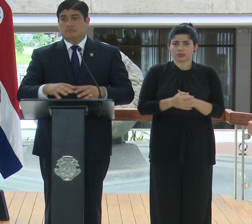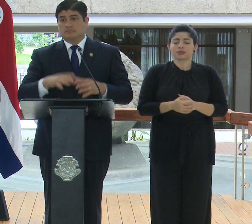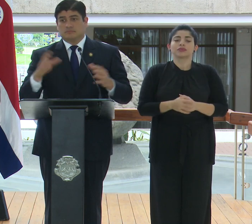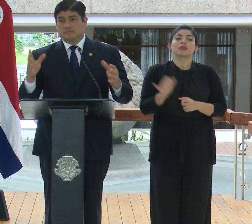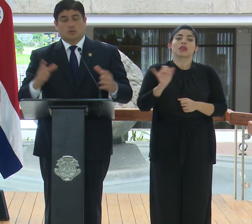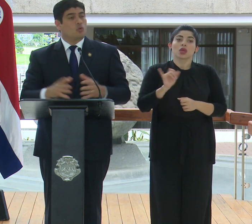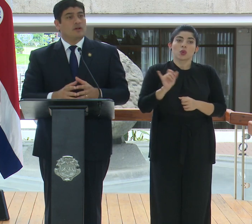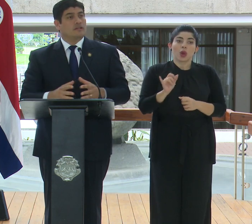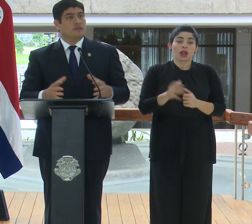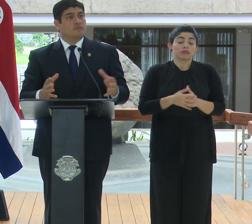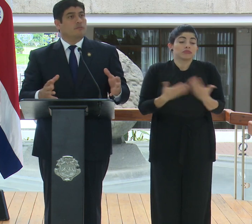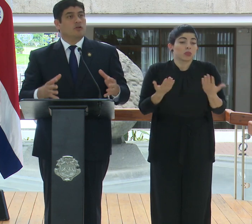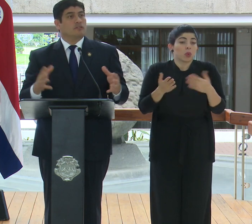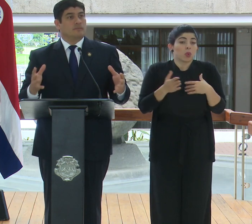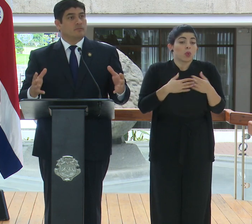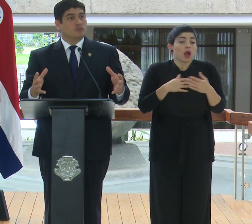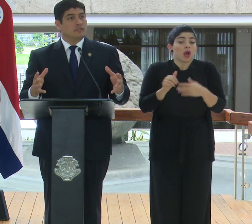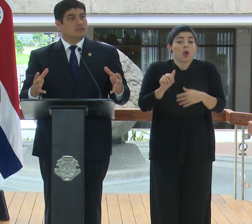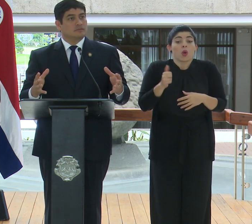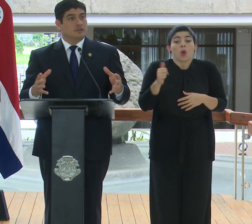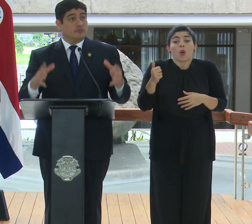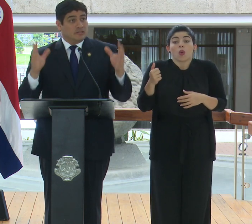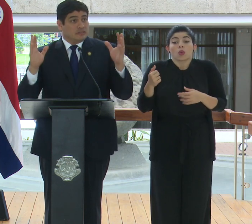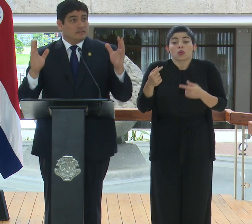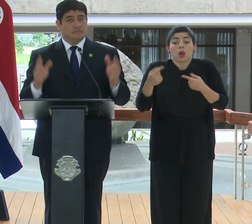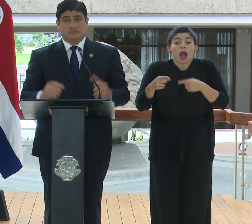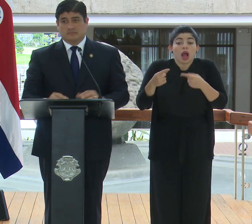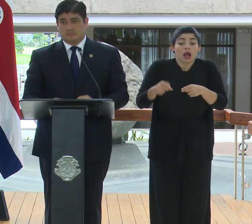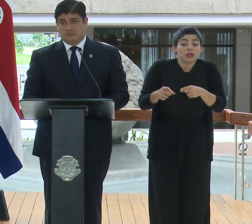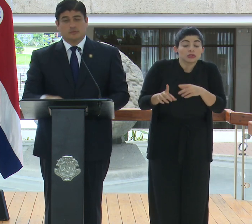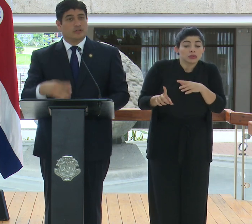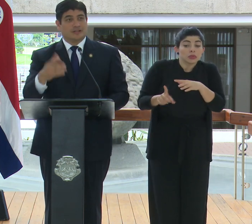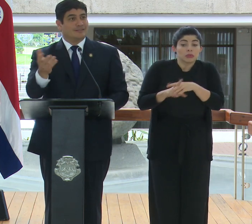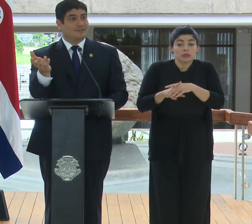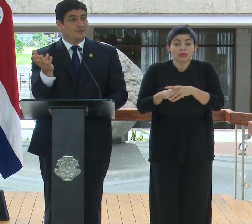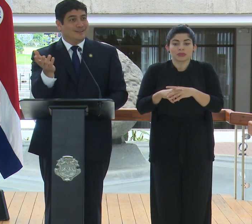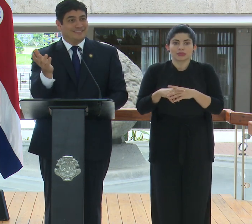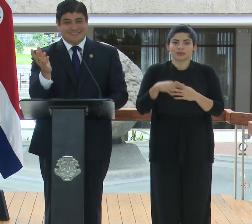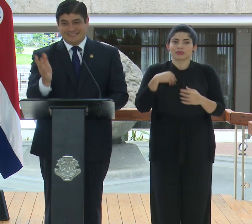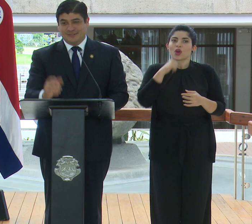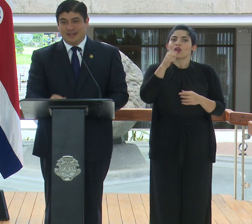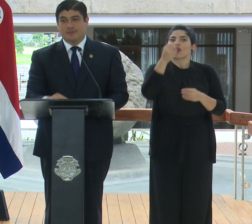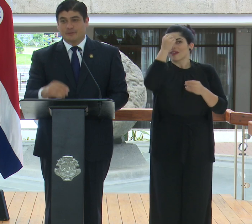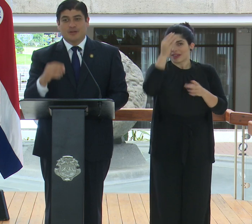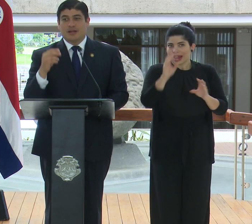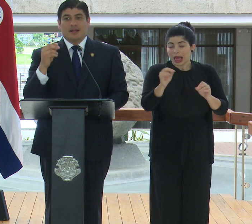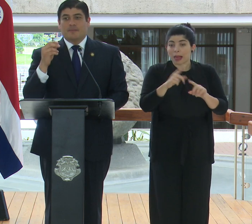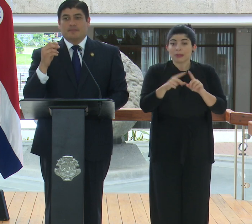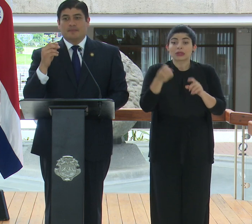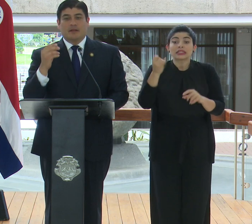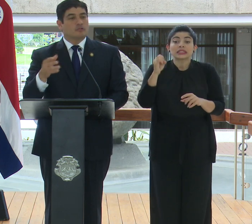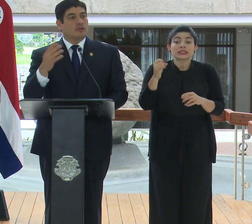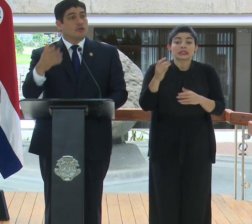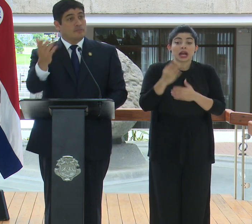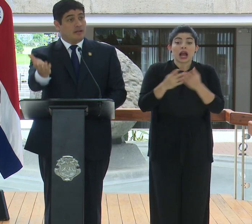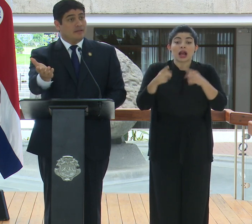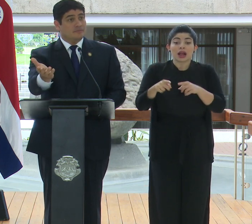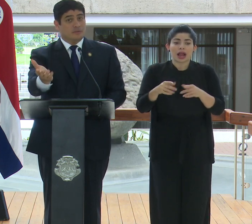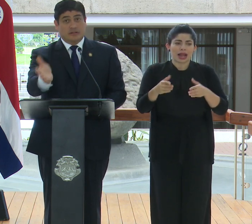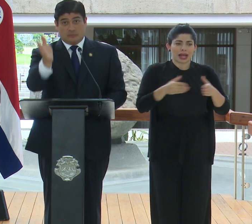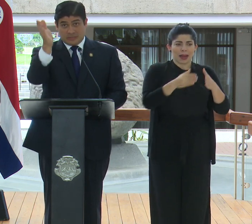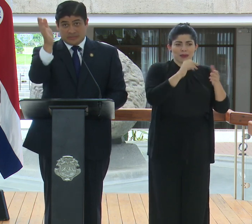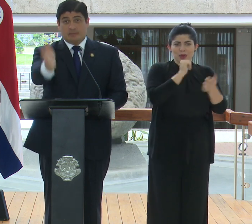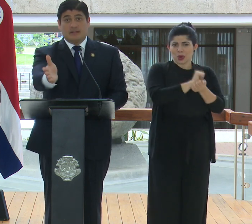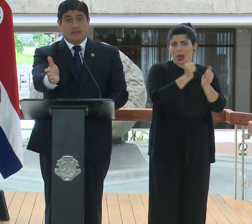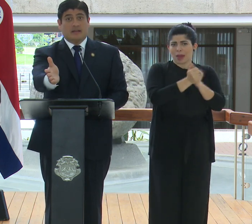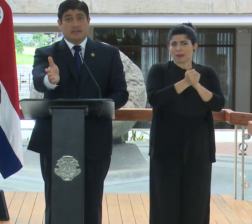Igual, cualquier otra permuta que hubiese, no estoy adelantando nada ni diciendo nada, pero la ruta no cambiará